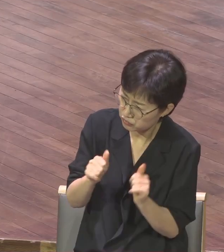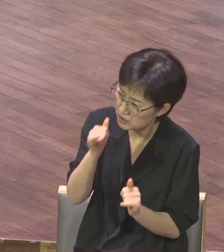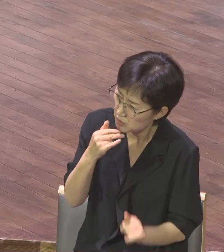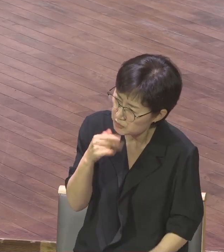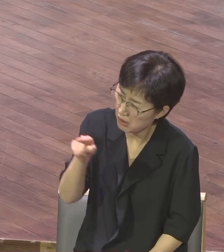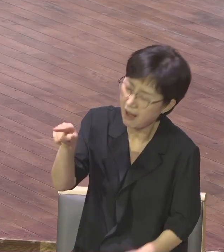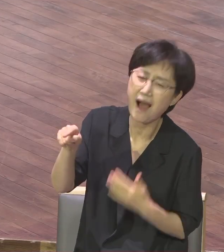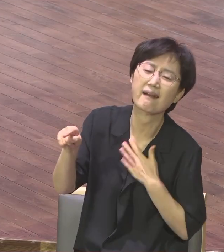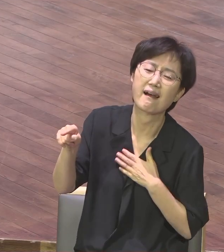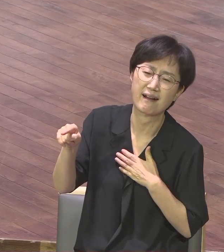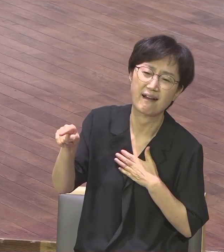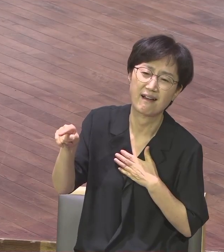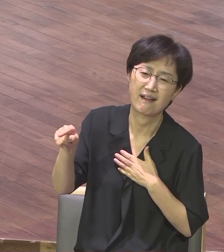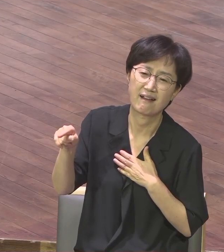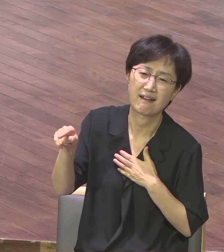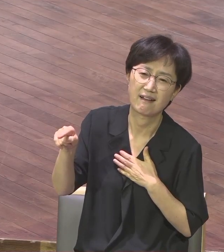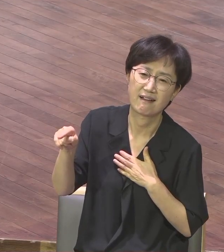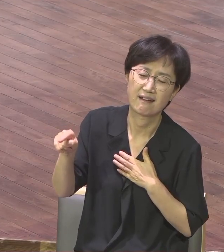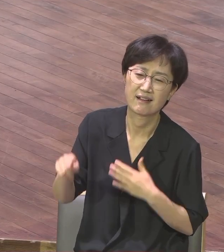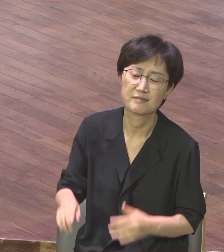저저 나오잖아요.